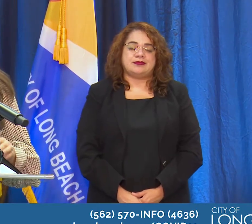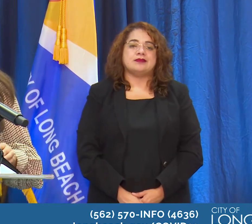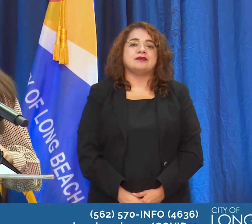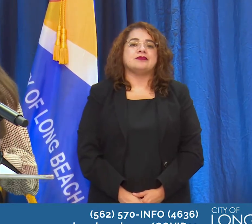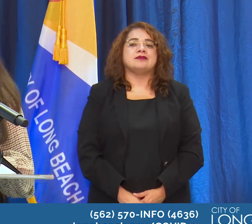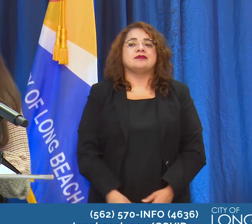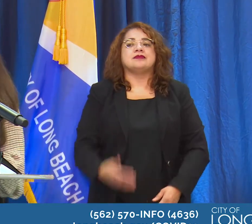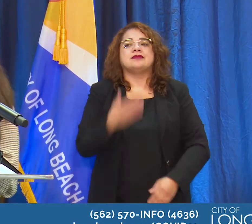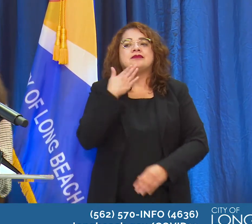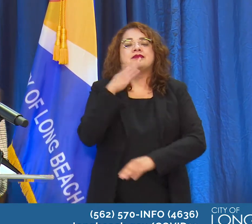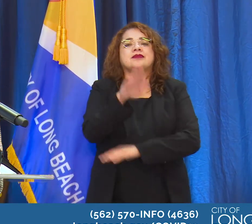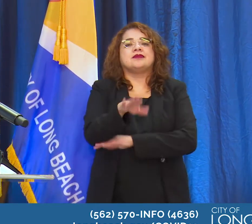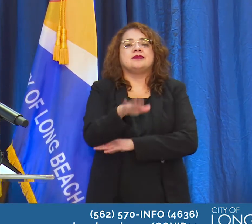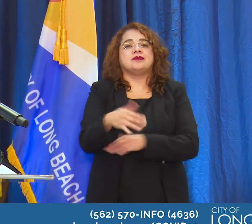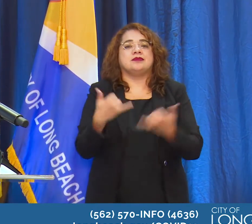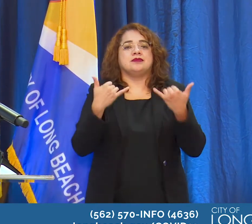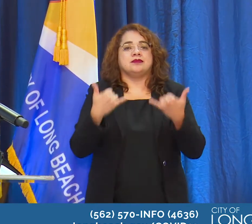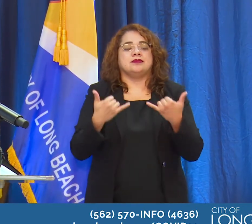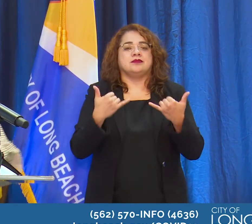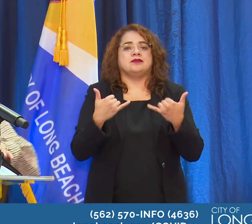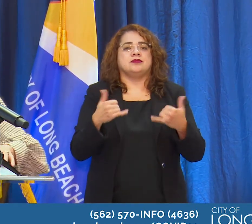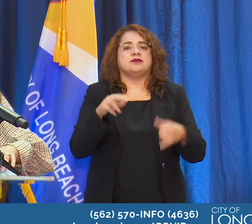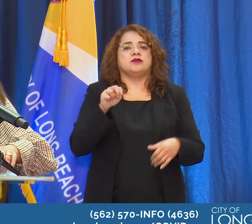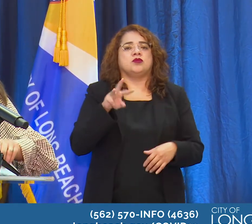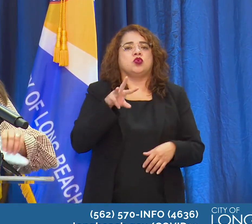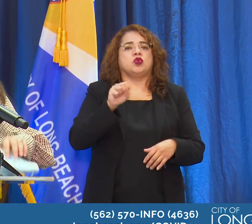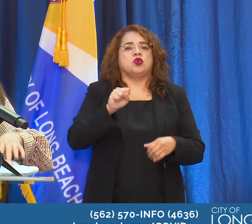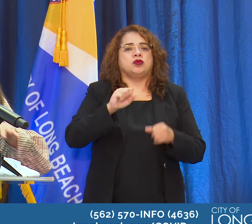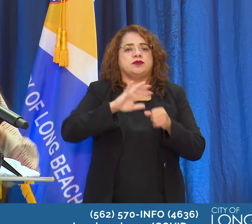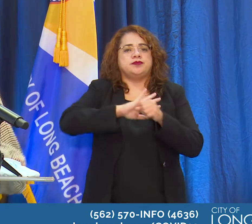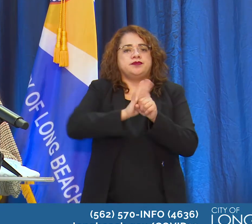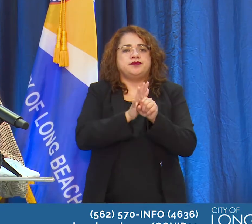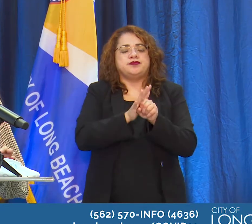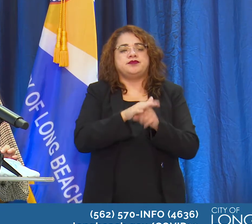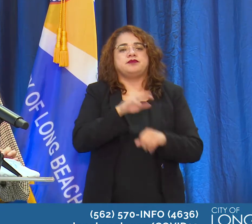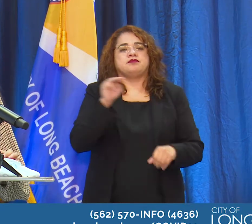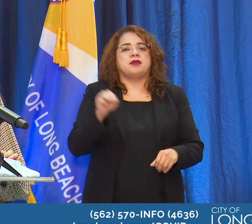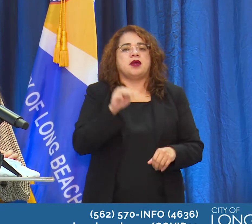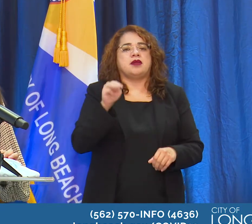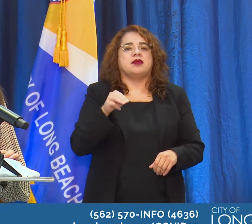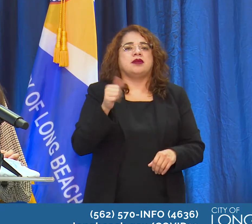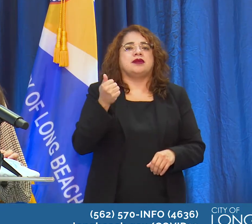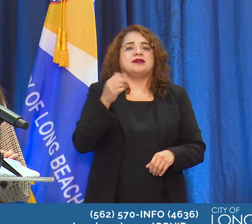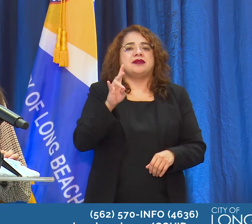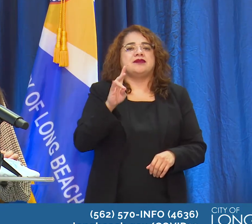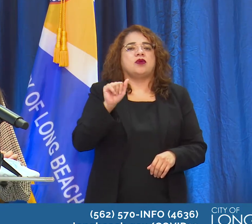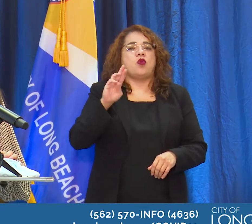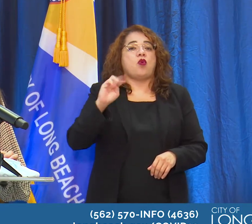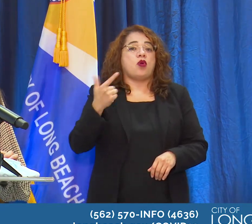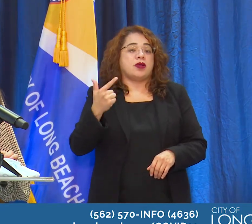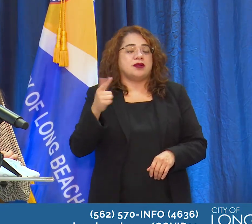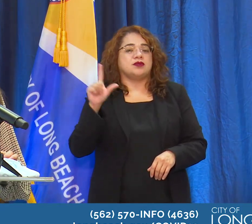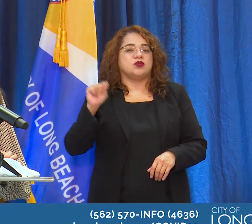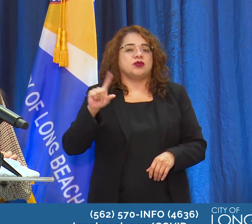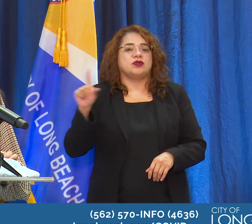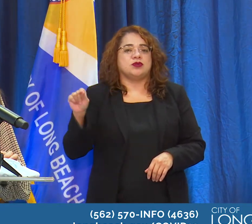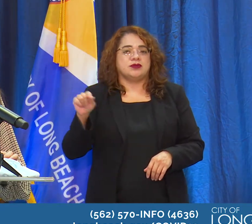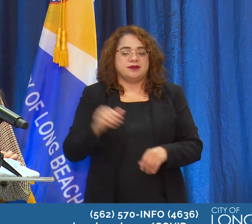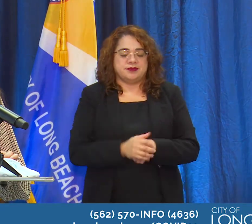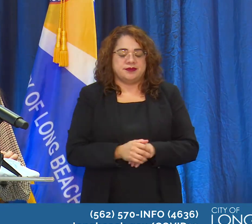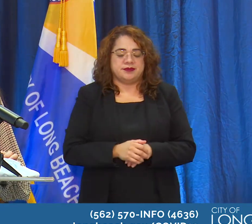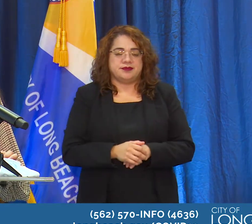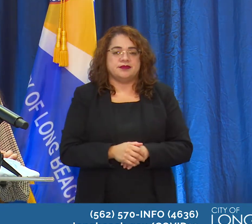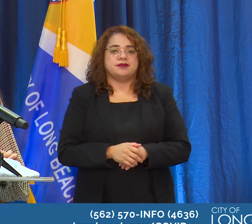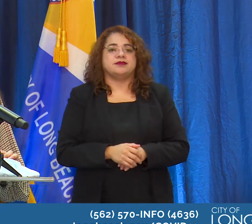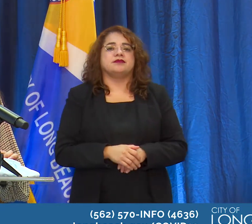Muy buenas tardes. Hoy es nuestro comunicado de prensa para hoy, lunes 17 de agosto del 2020. Vamos a